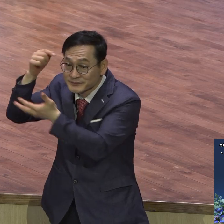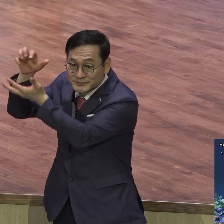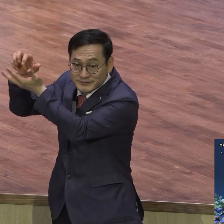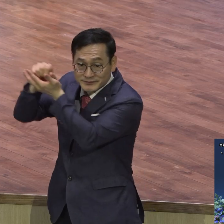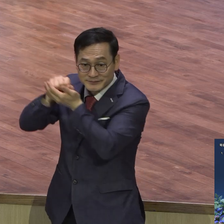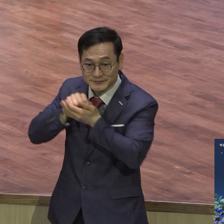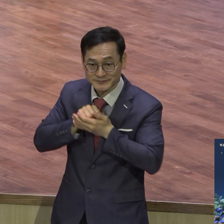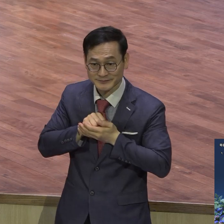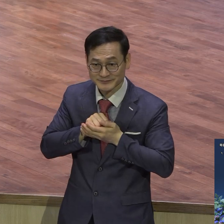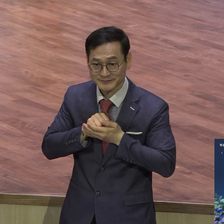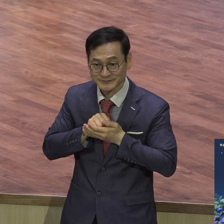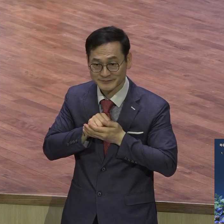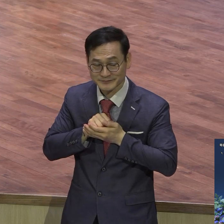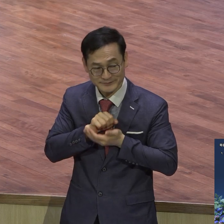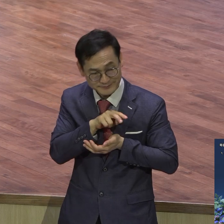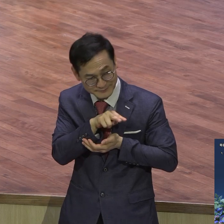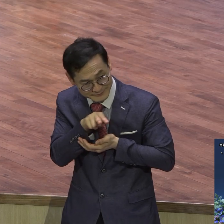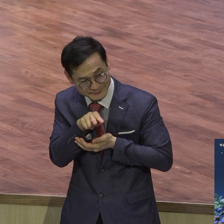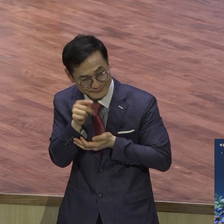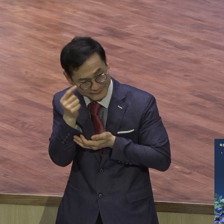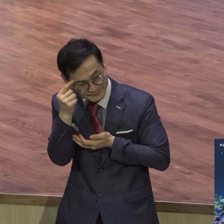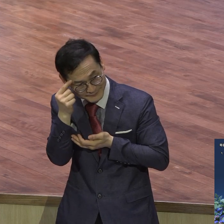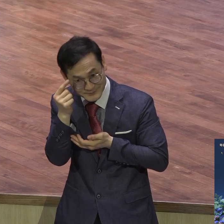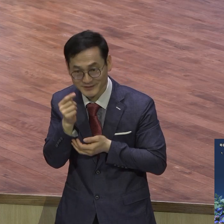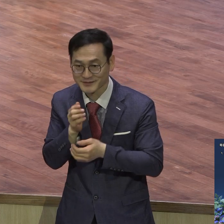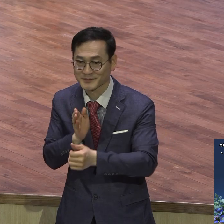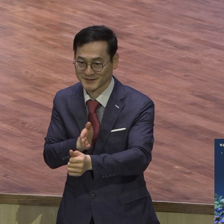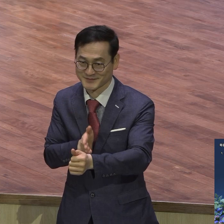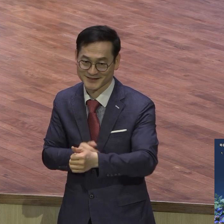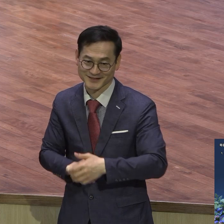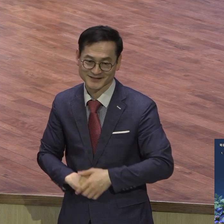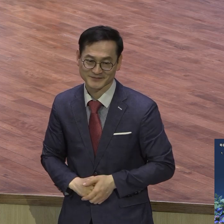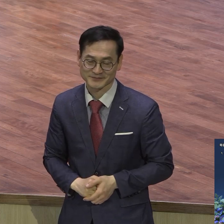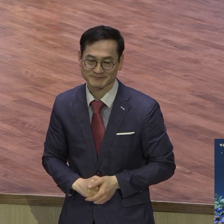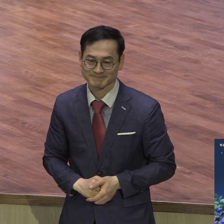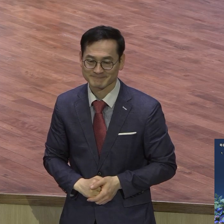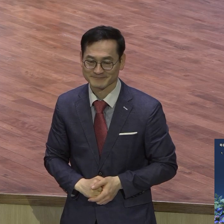되시기 바랍니다 그럼 끝나는 거예요